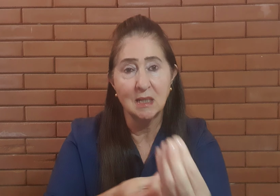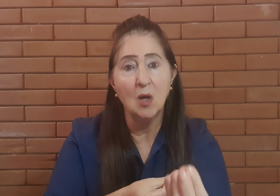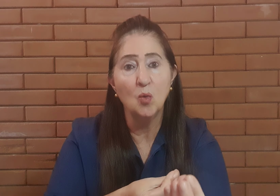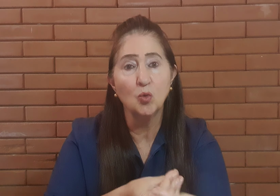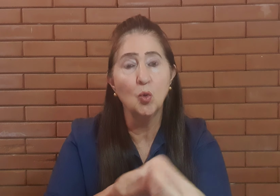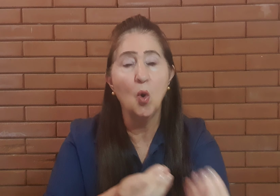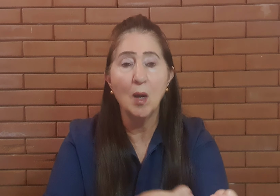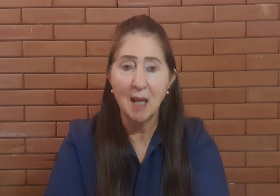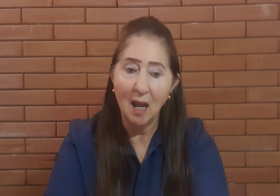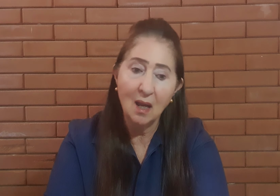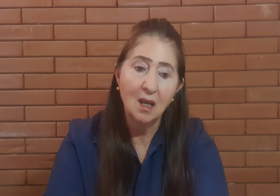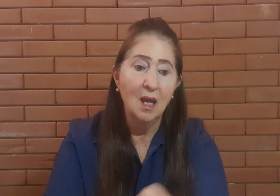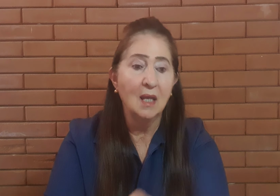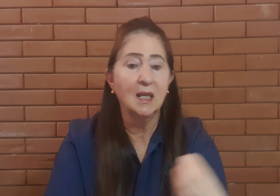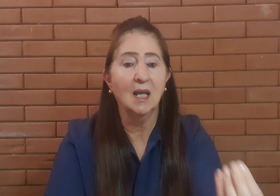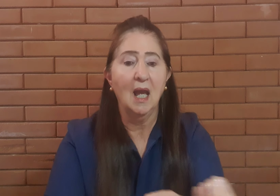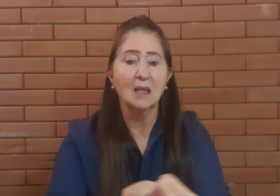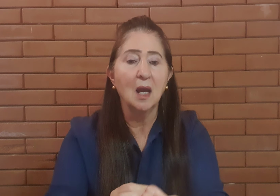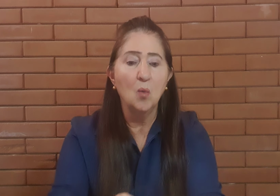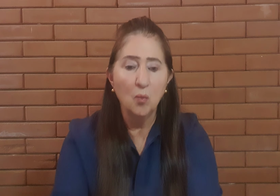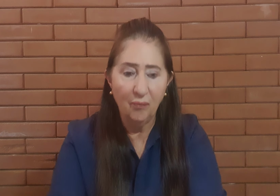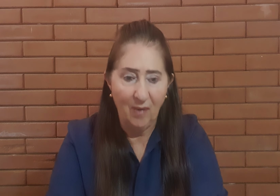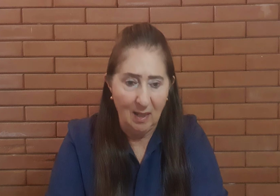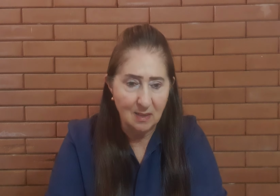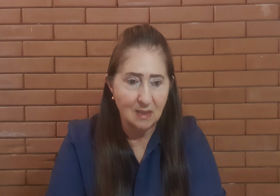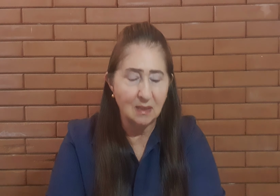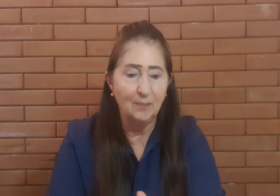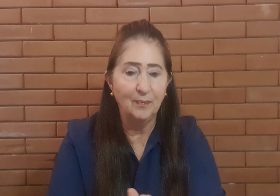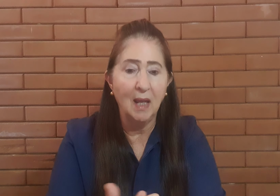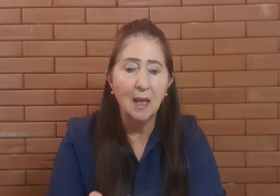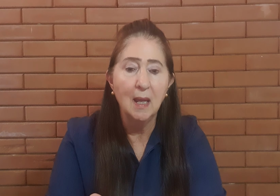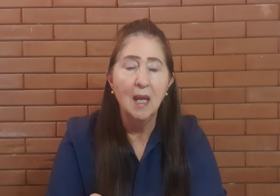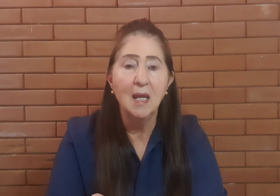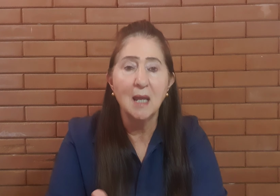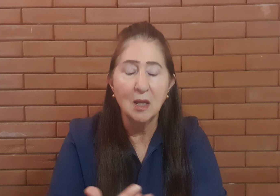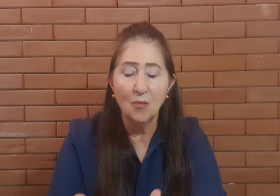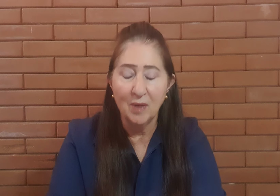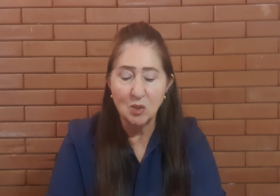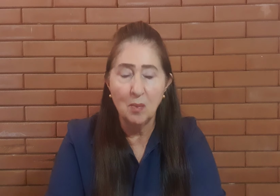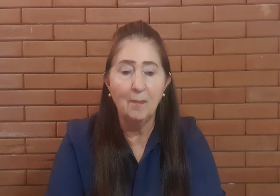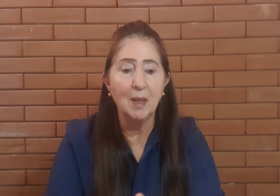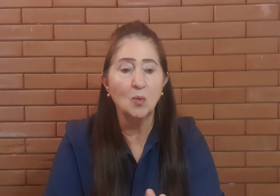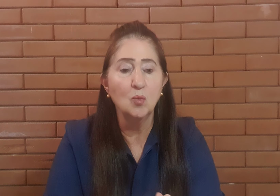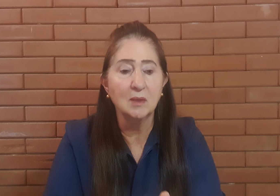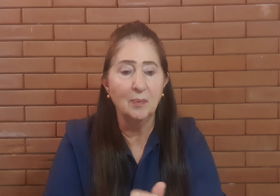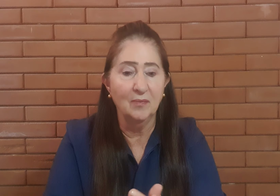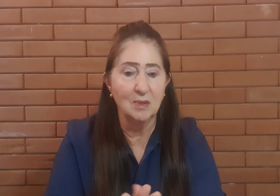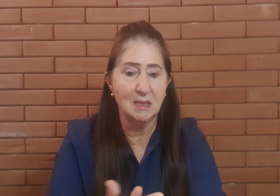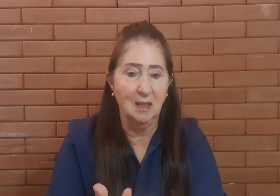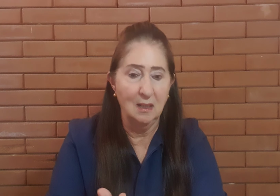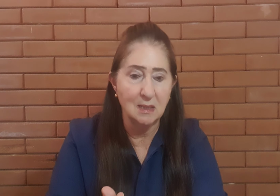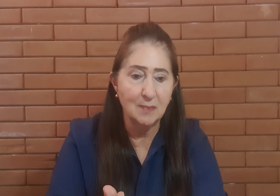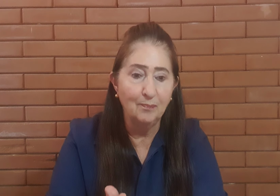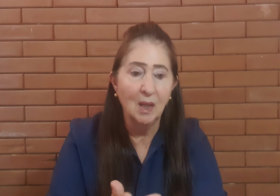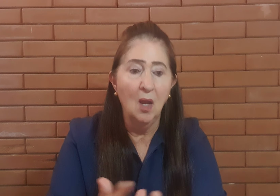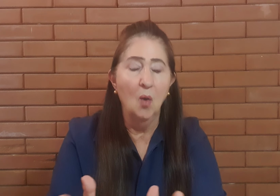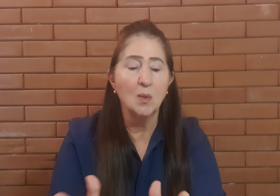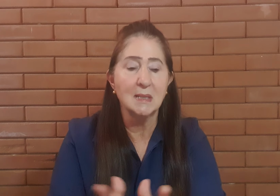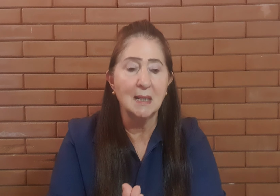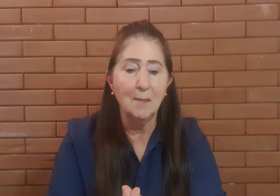interpretação do olhar que cada um faz, né? E aí eu faço uma pergunta para vocês. Os